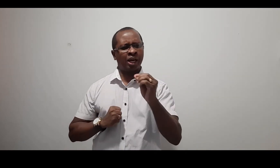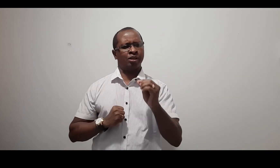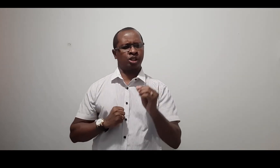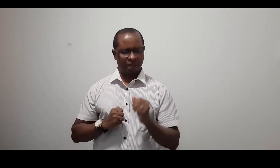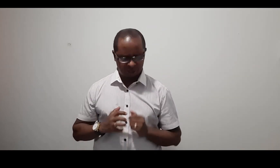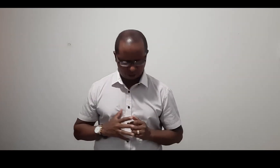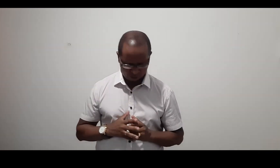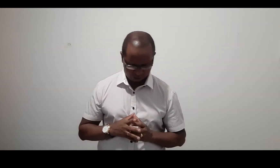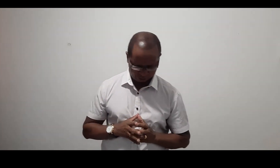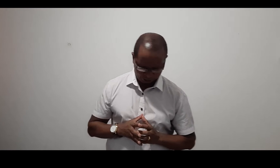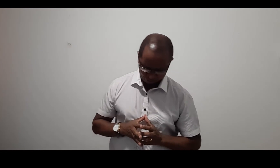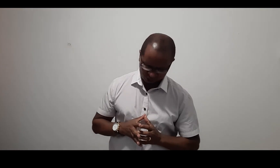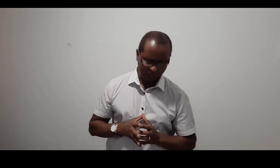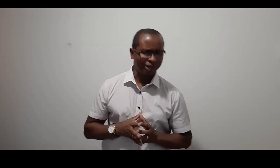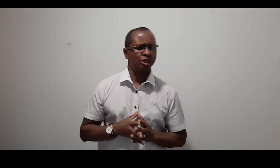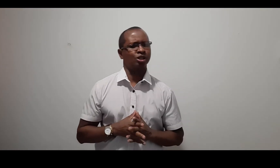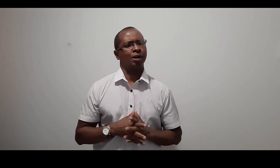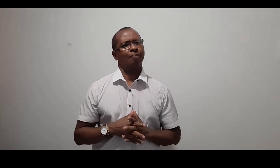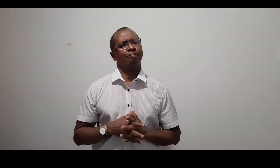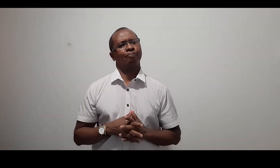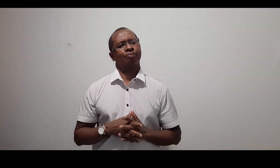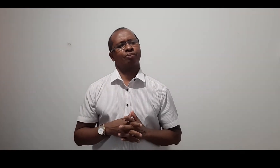teny ny sanatre anao zeny sanatre za